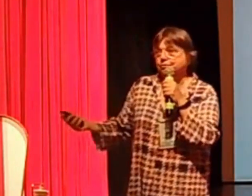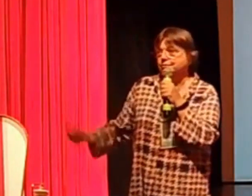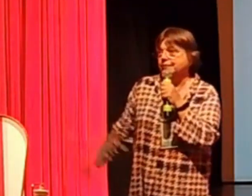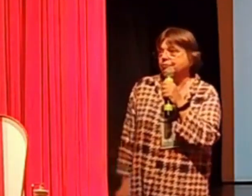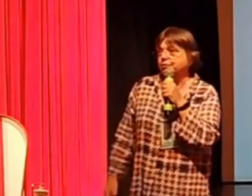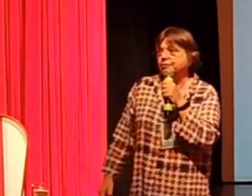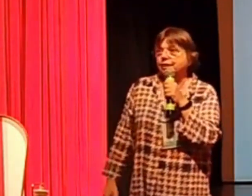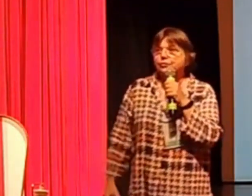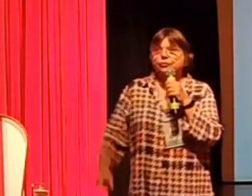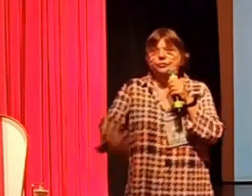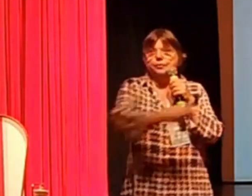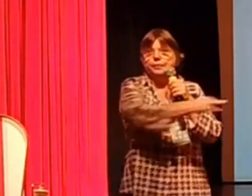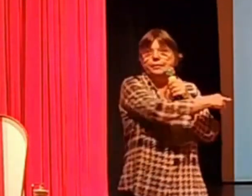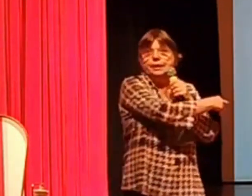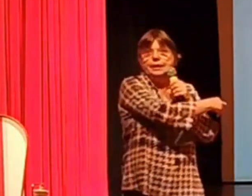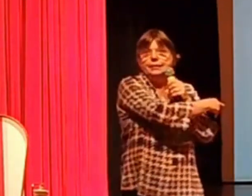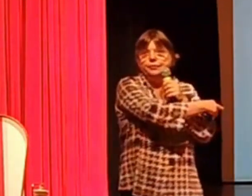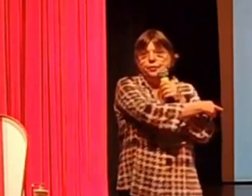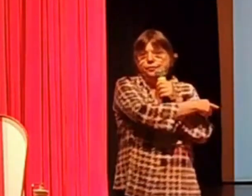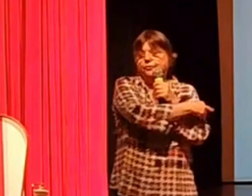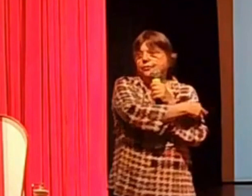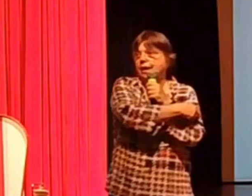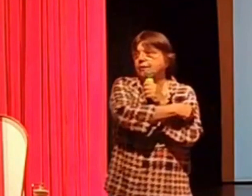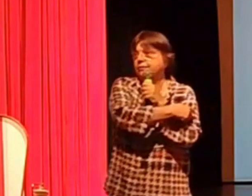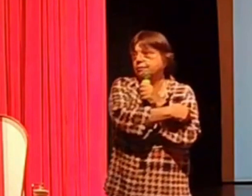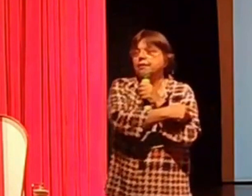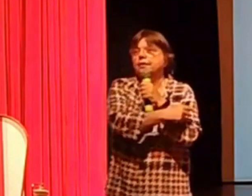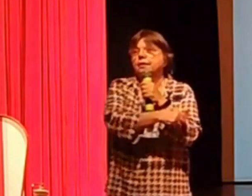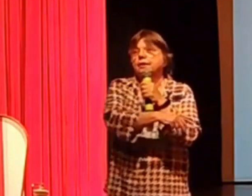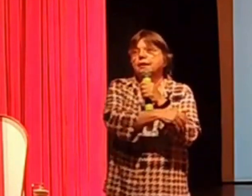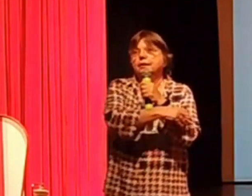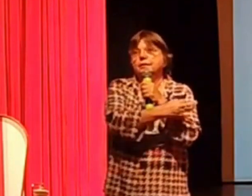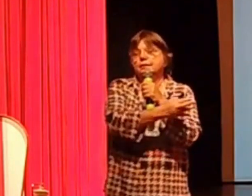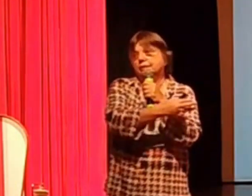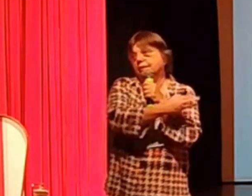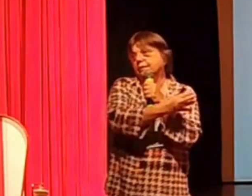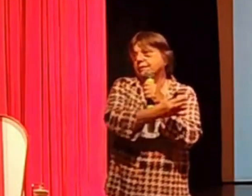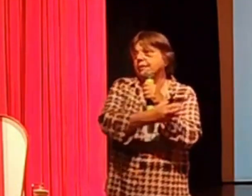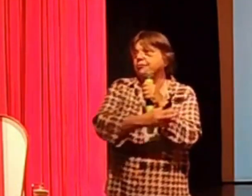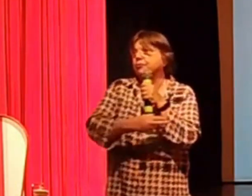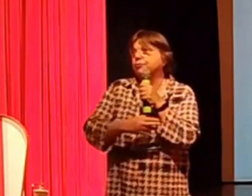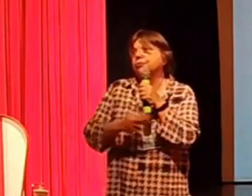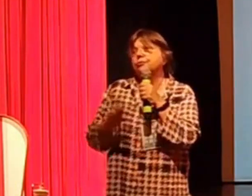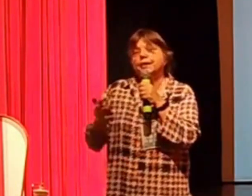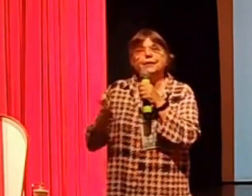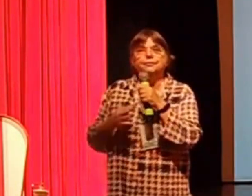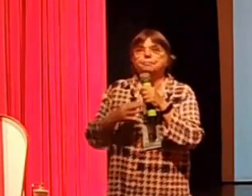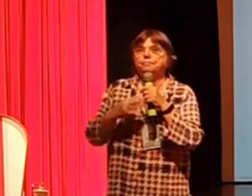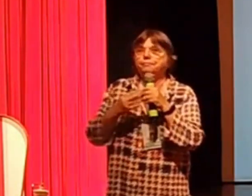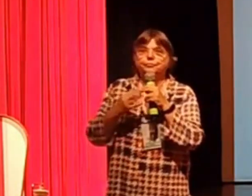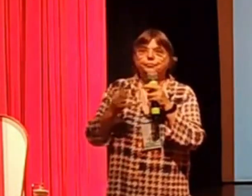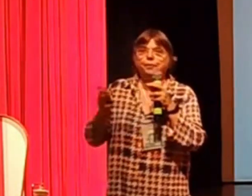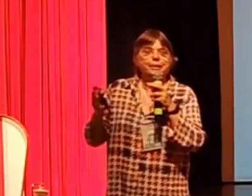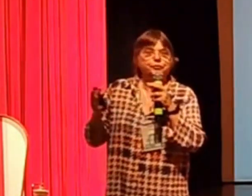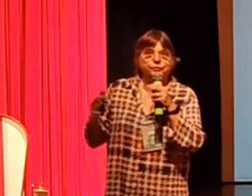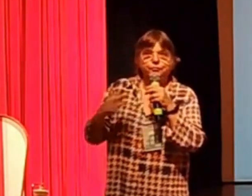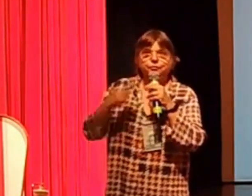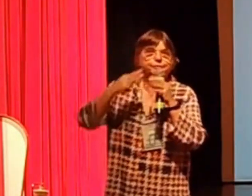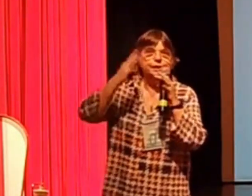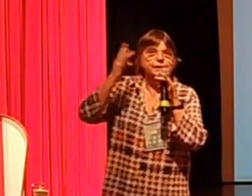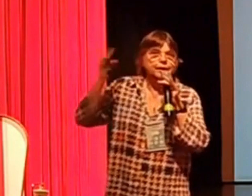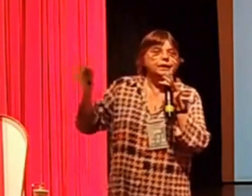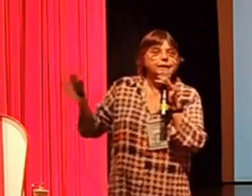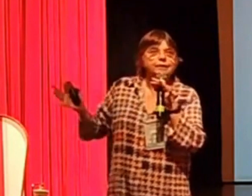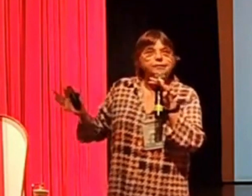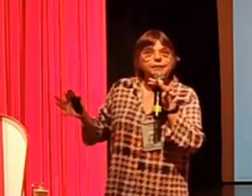muito a vocês. Convido para entrar lá no nosso site, né, da Fiocruz, um site informativo,